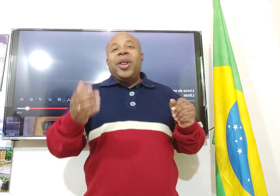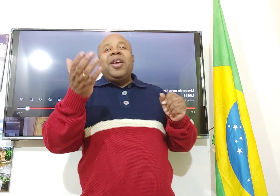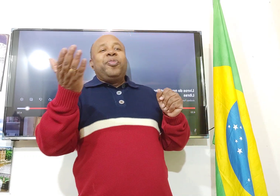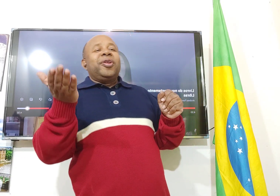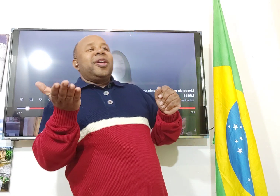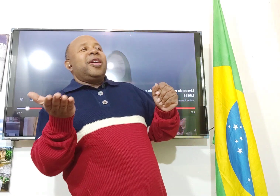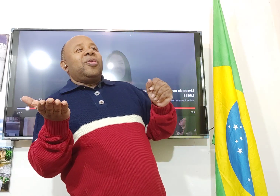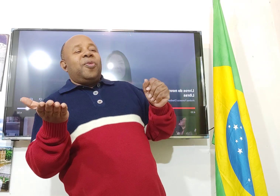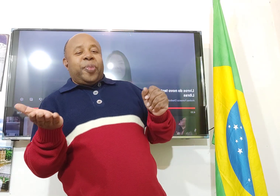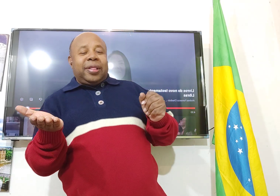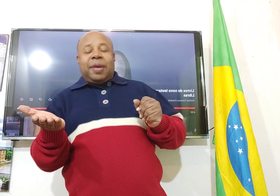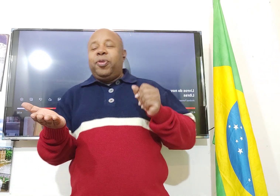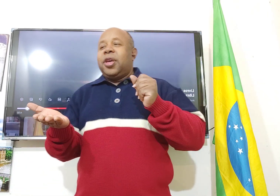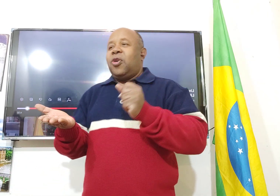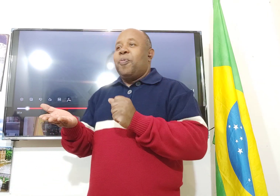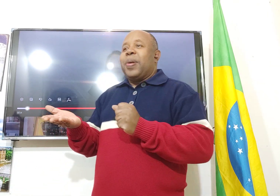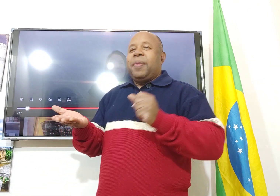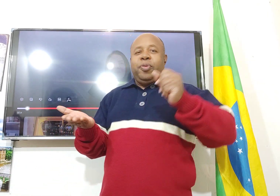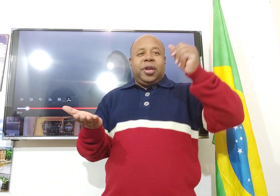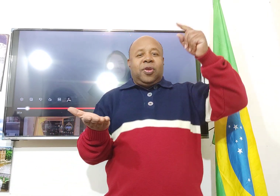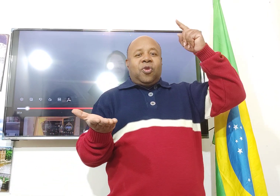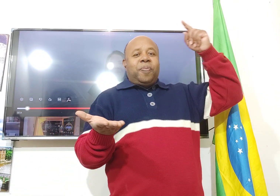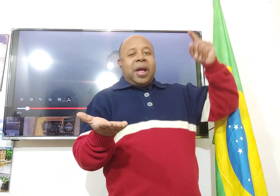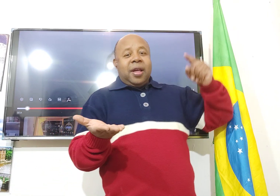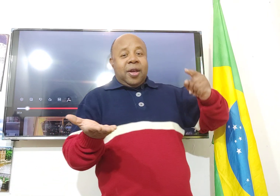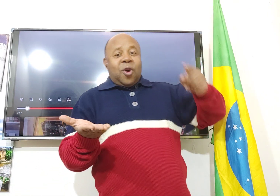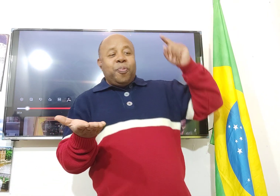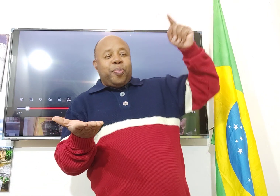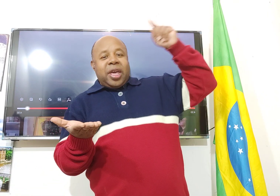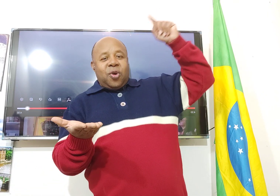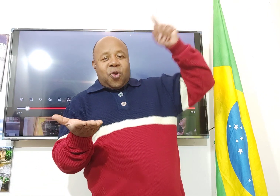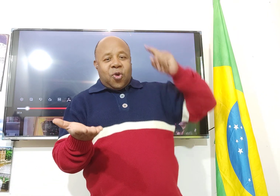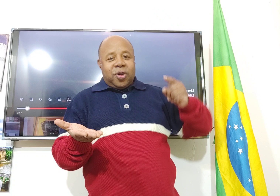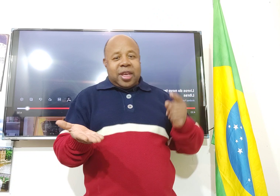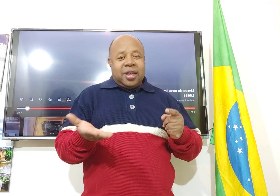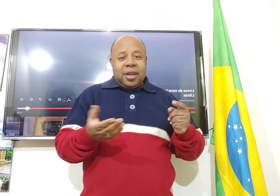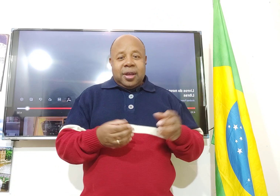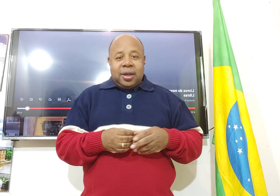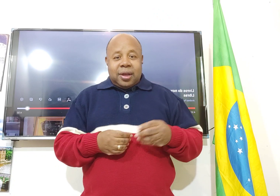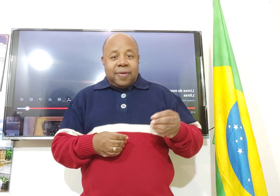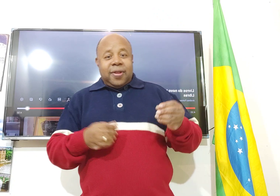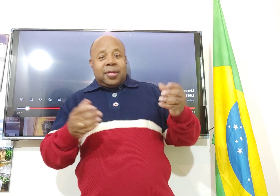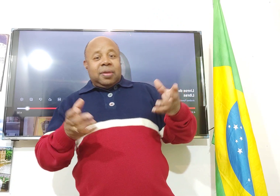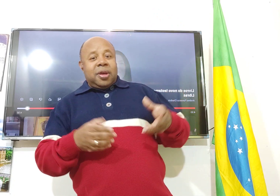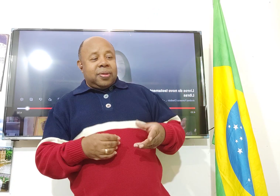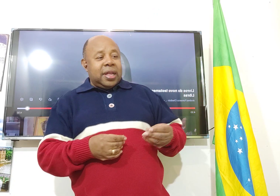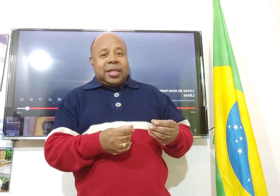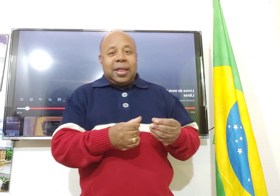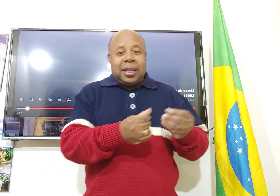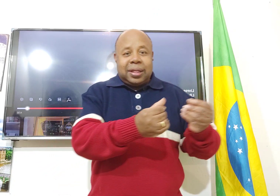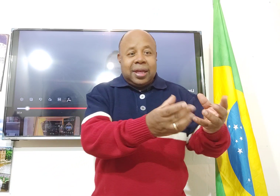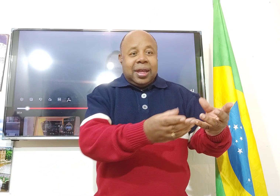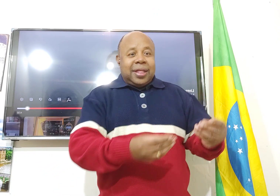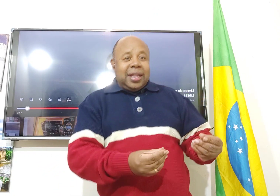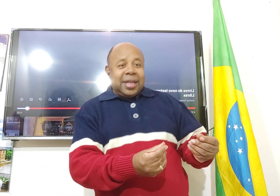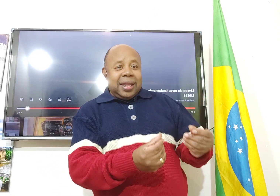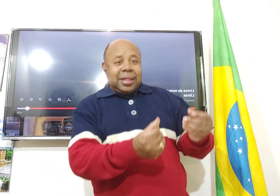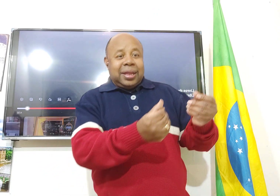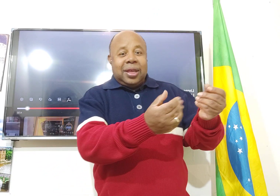Comprei, pensei, por que comprar, por que não comprar? Comprei né? Ele vinha assim meio sem interesse